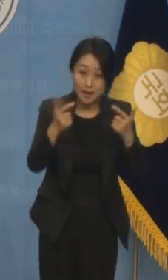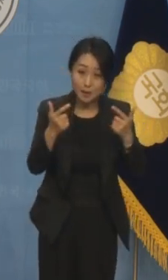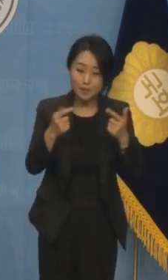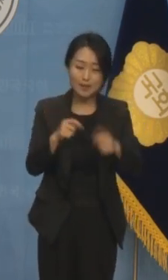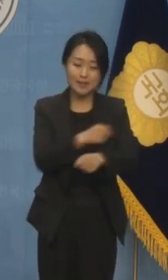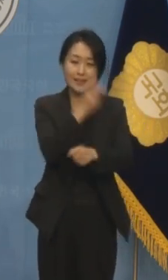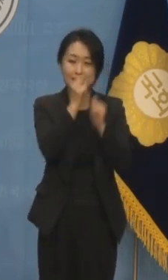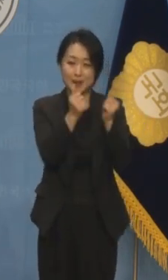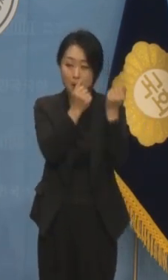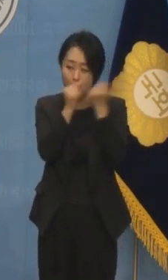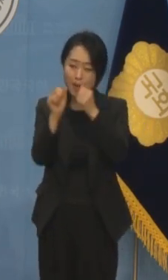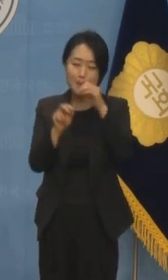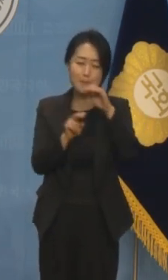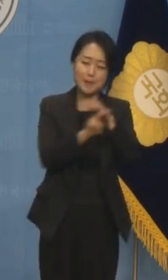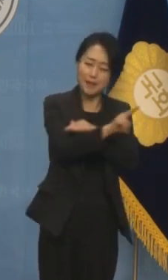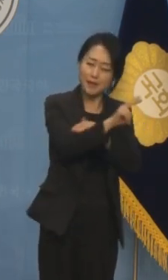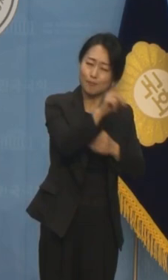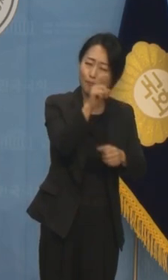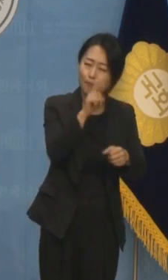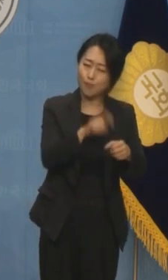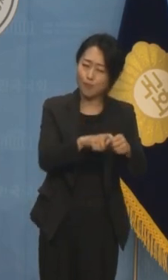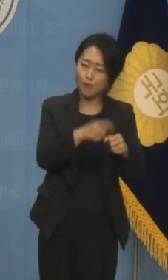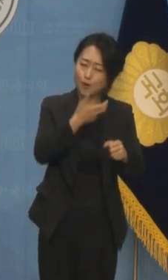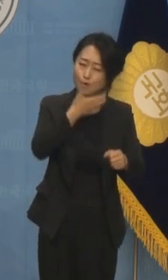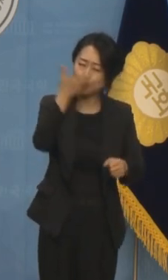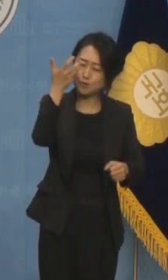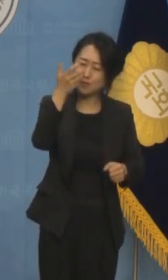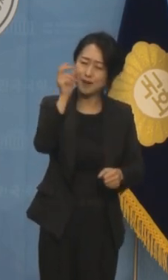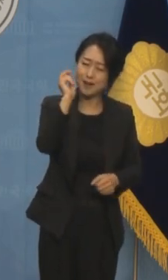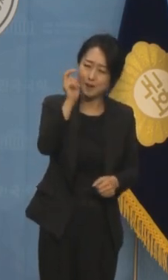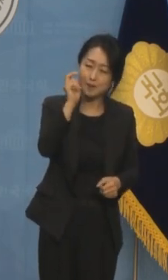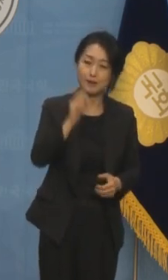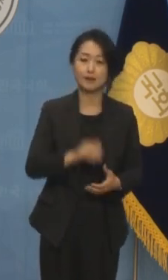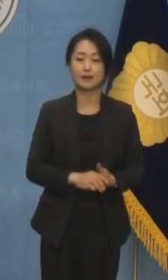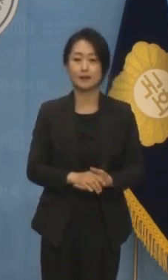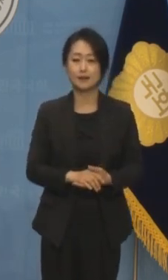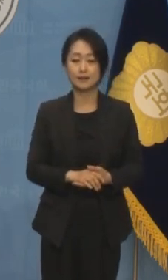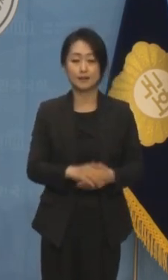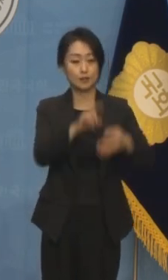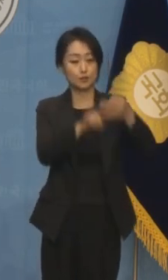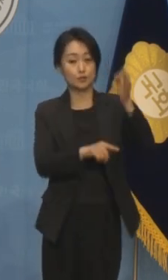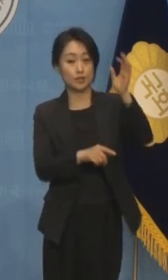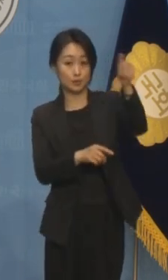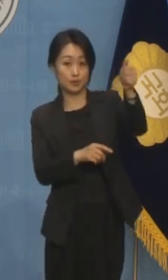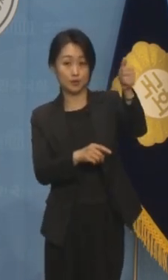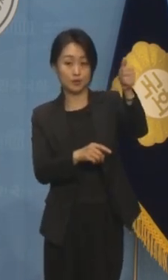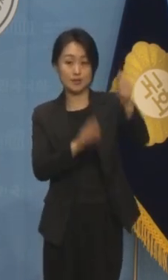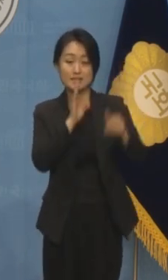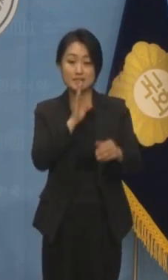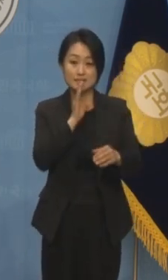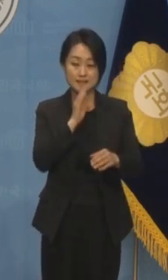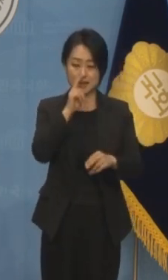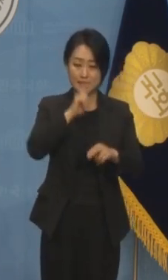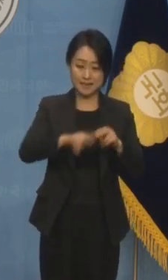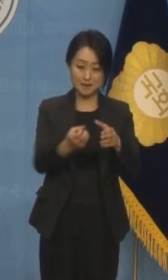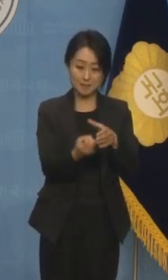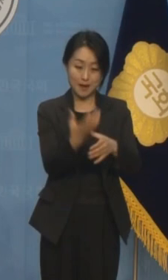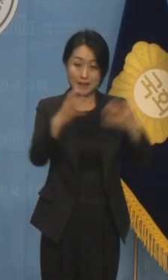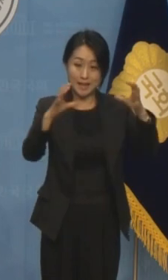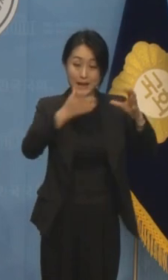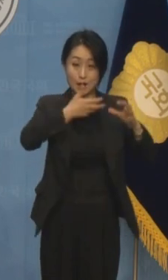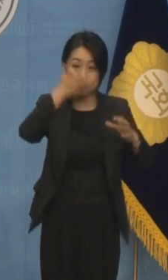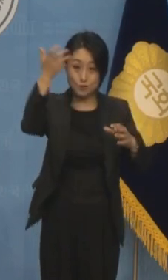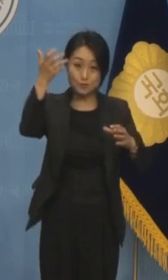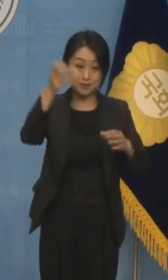회피의 헛된 꿈 아닙니까? 윤석열 대통령이 정말로 산유국의 꿈을 이룰 일말의